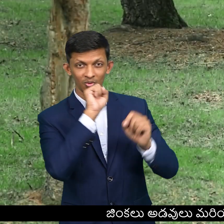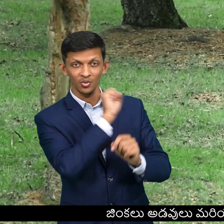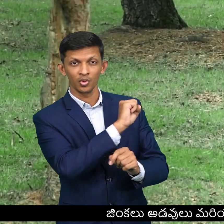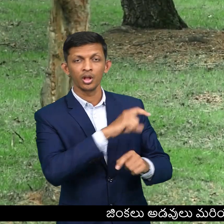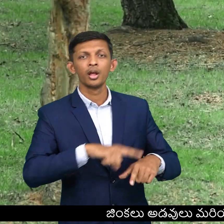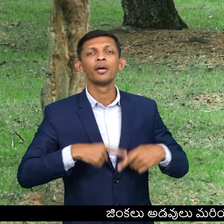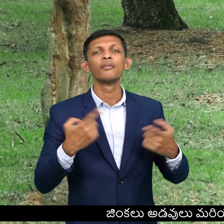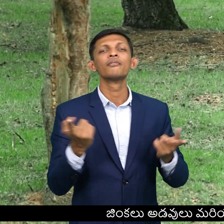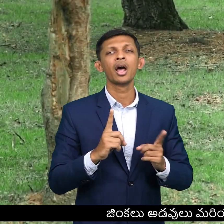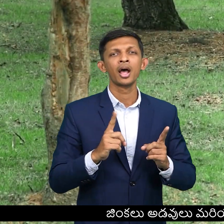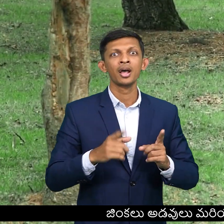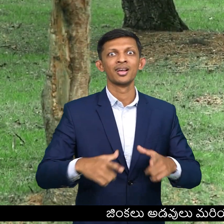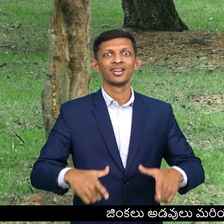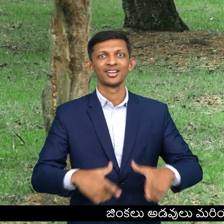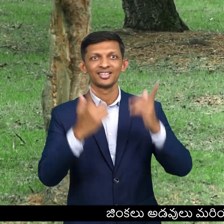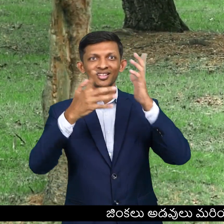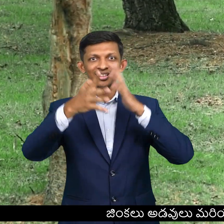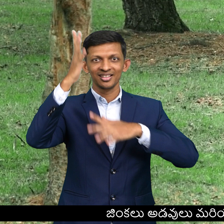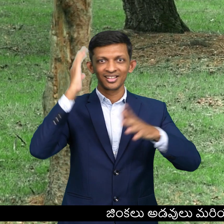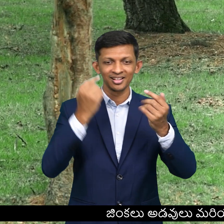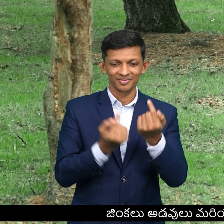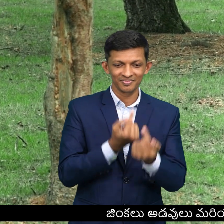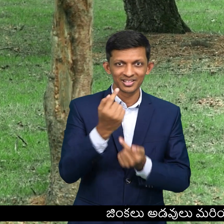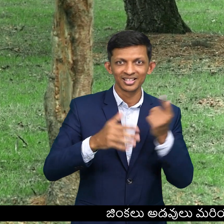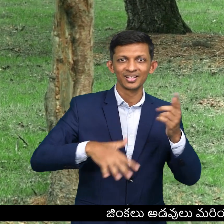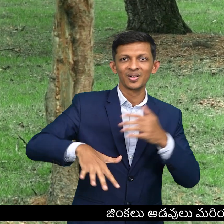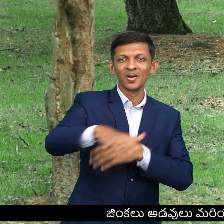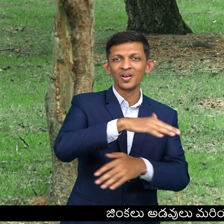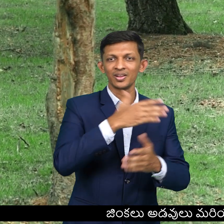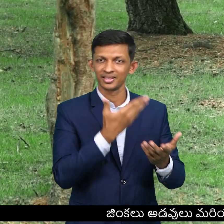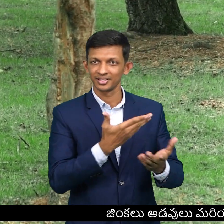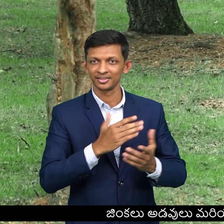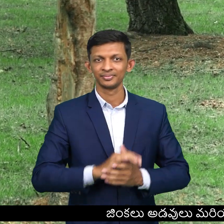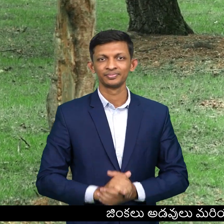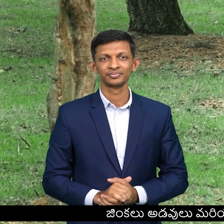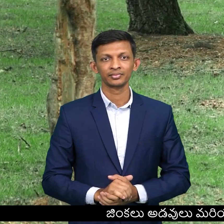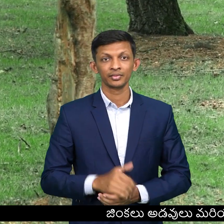జింకలు అడవులు మరియు గడ్డి భూములలో నివసిస్తాయి.